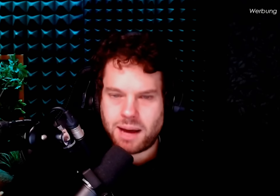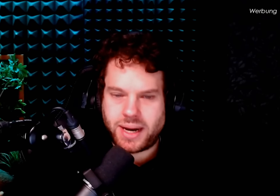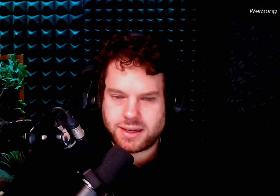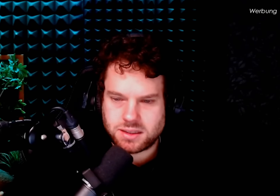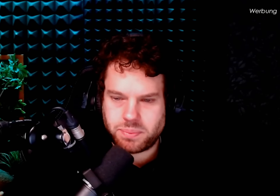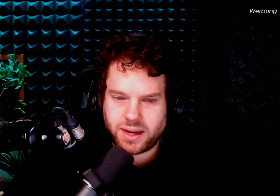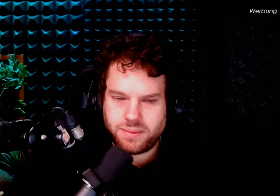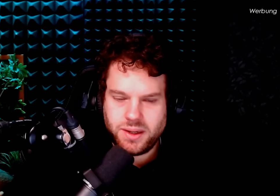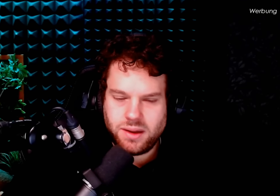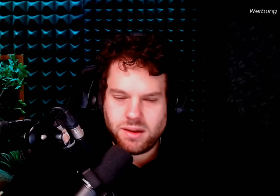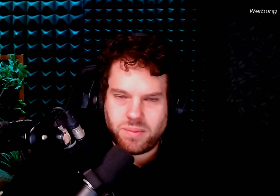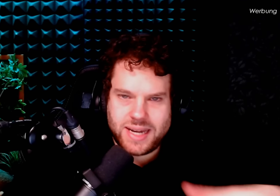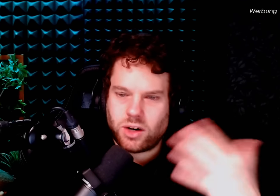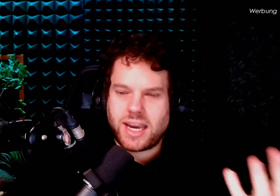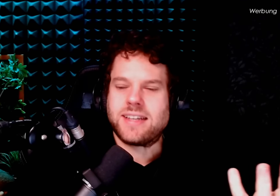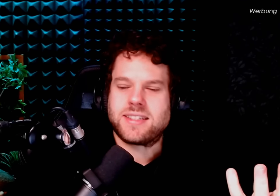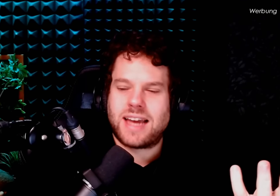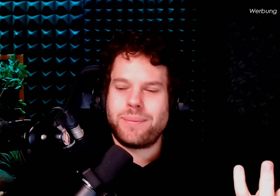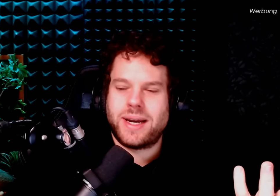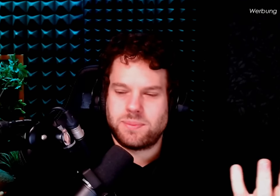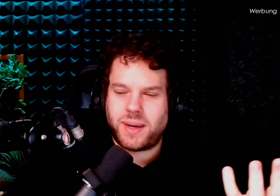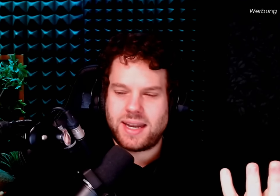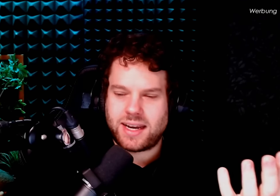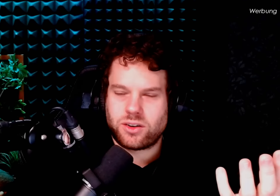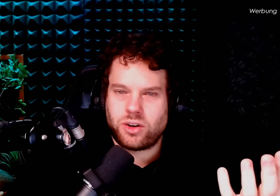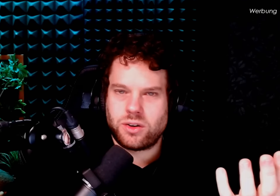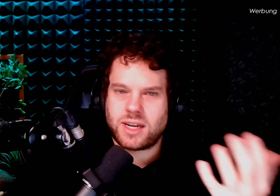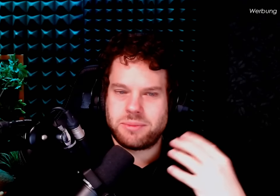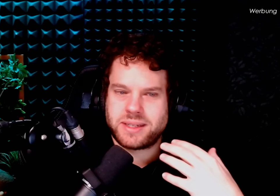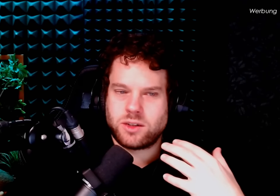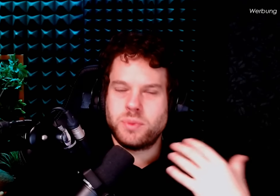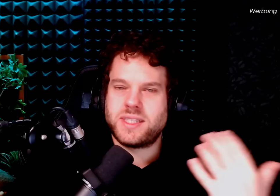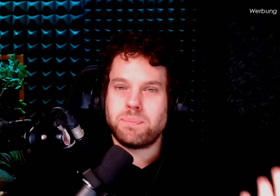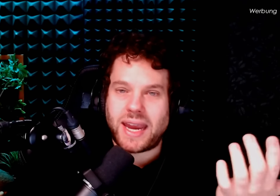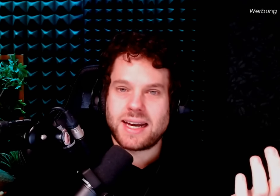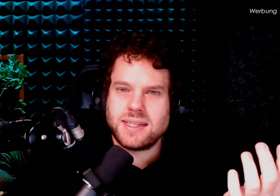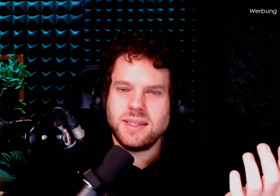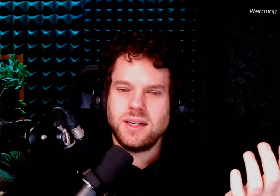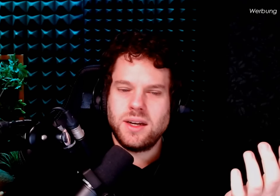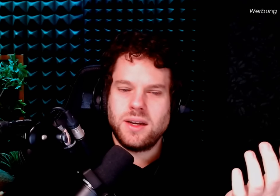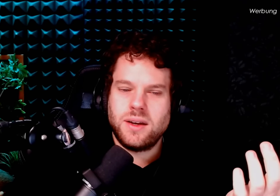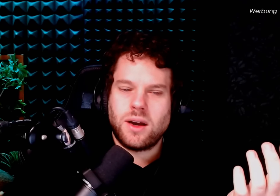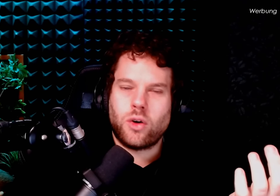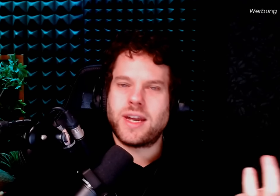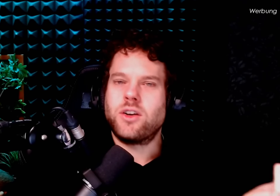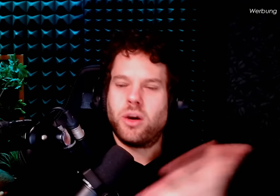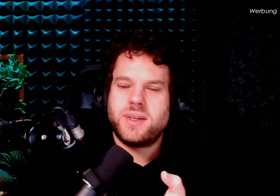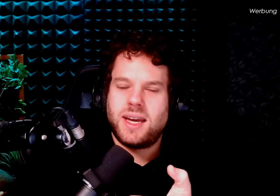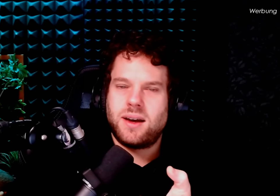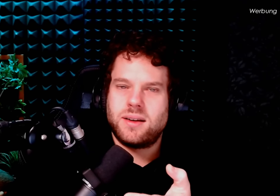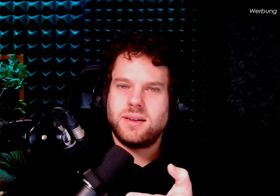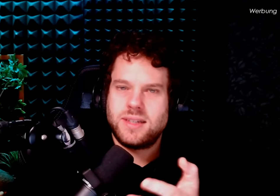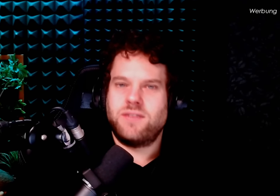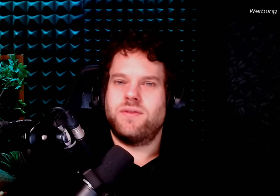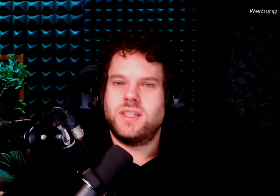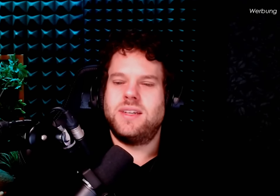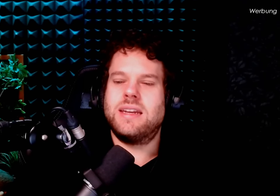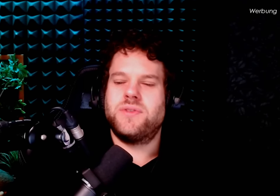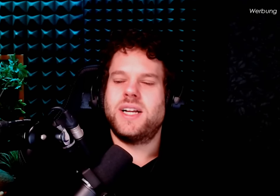Ameisenbär. Man hätte ja auch erst den Ameisenbär entdecken können und hätte mal gesagt, du bist der Bär. Und dann kommt das Tier, das wir